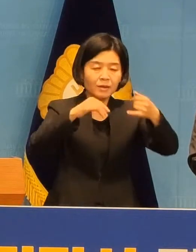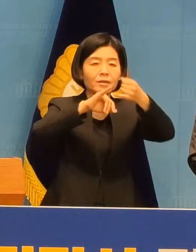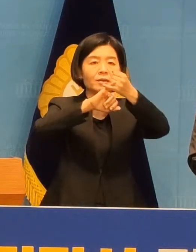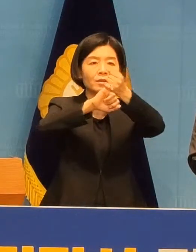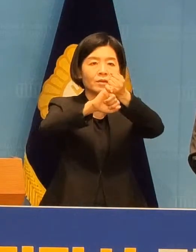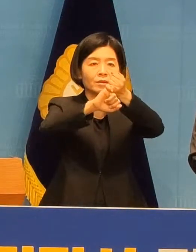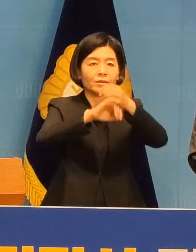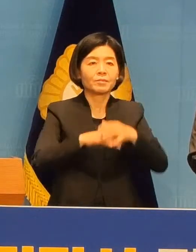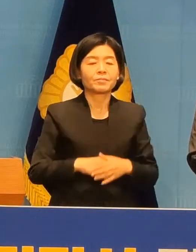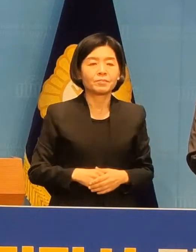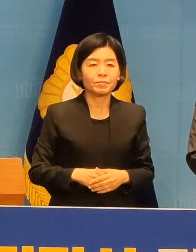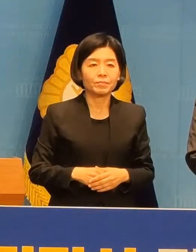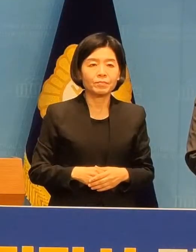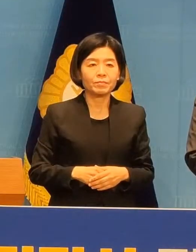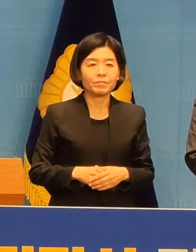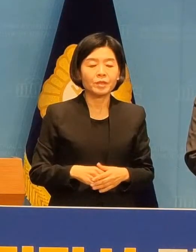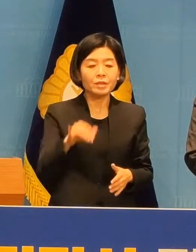약속드립니다.